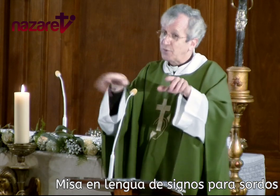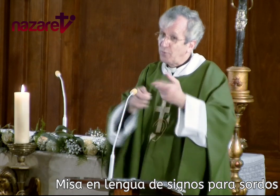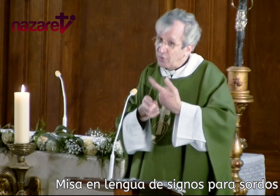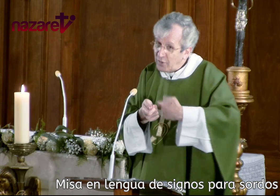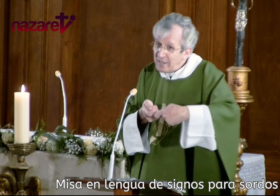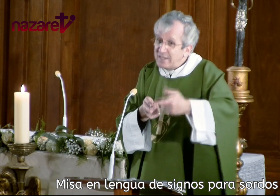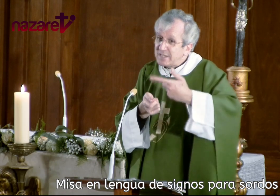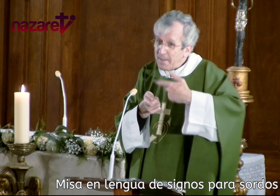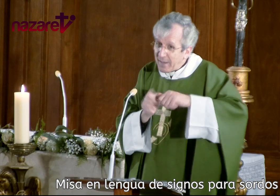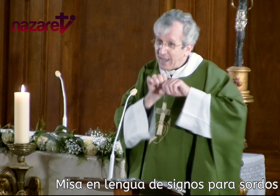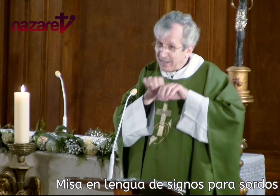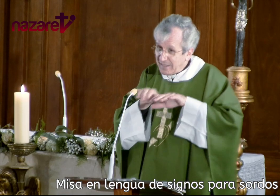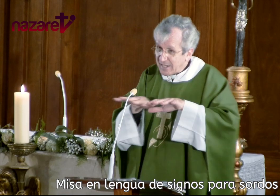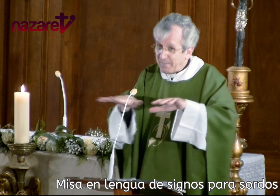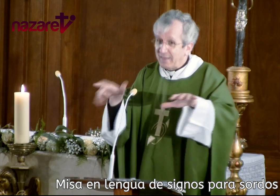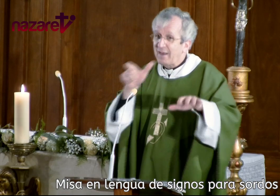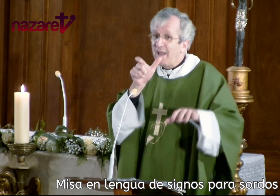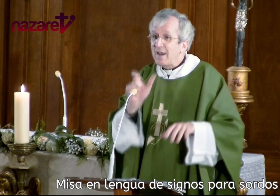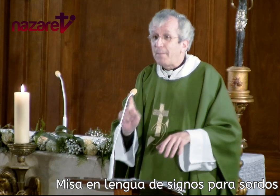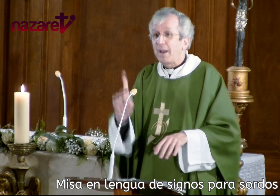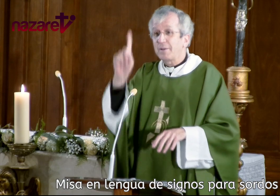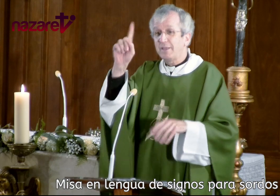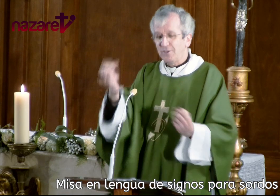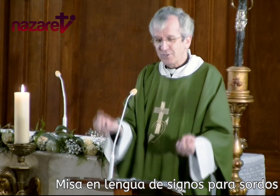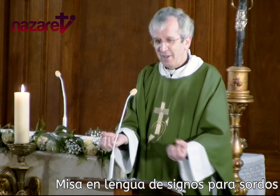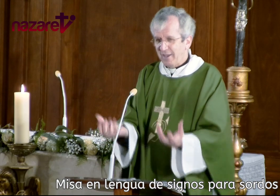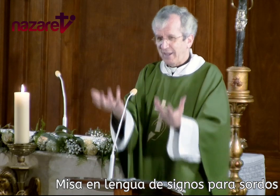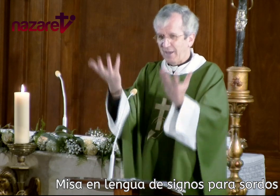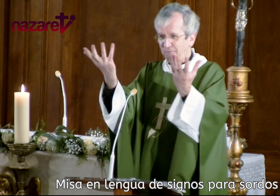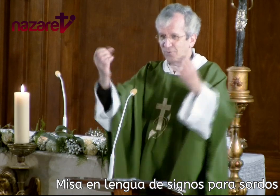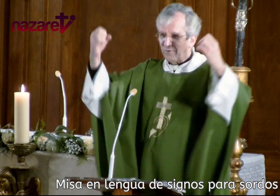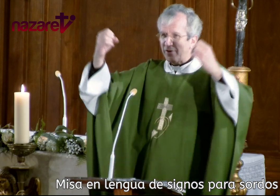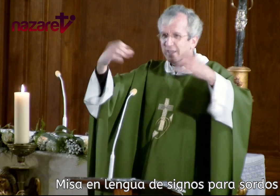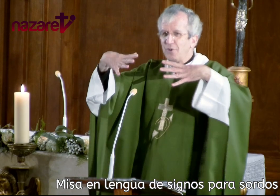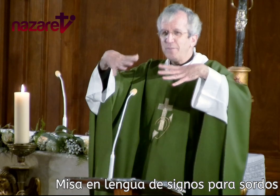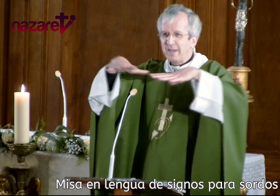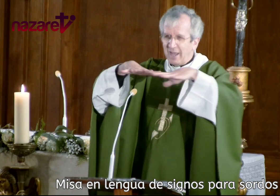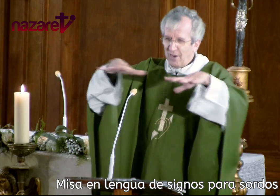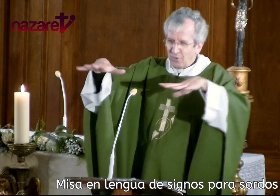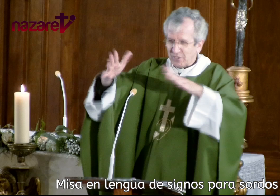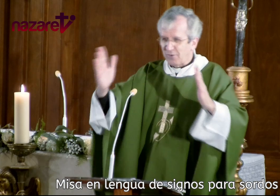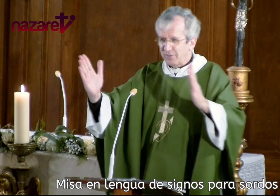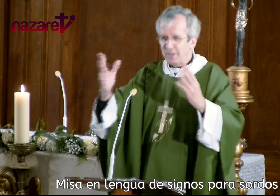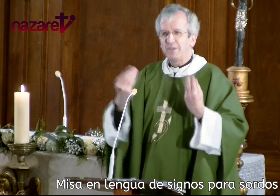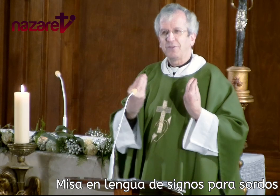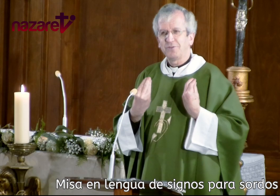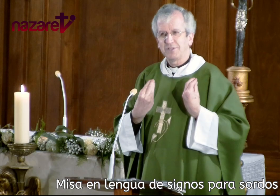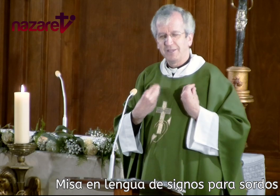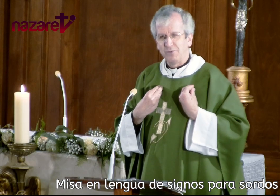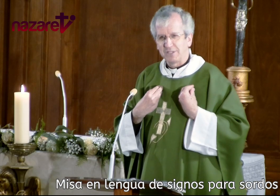mundo sembrar y expander la palabra de dios que da fruto que ilumina los acontecimientos de nuestra